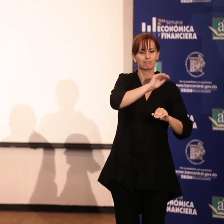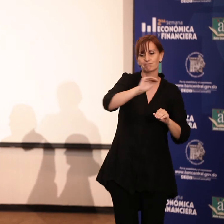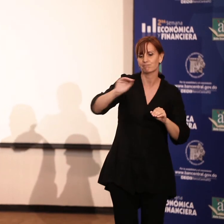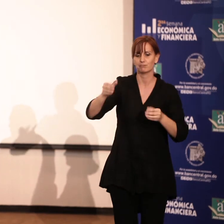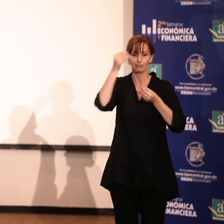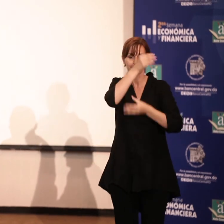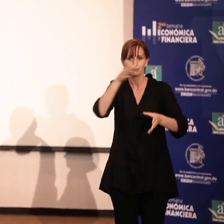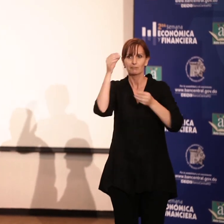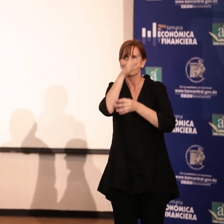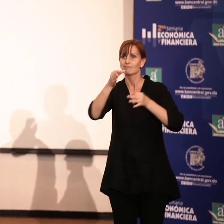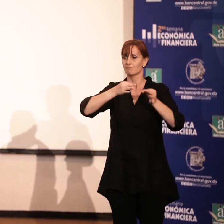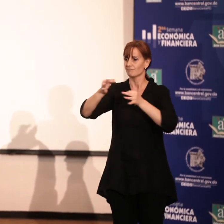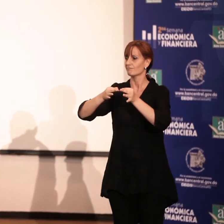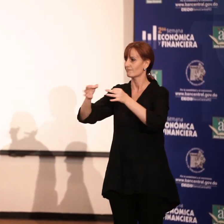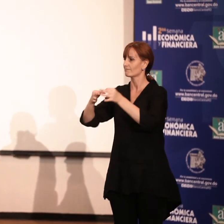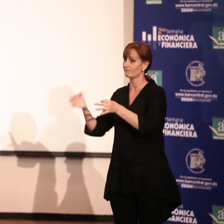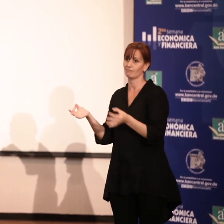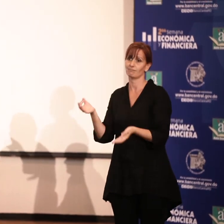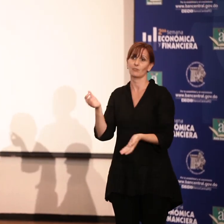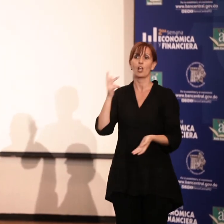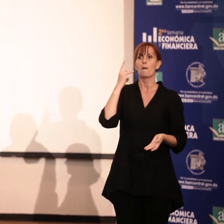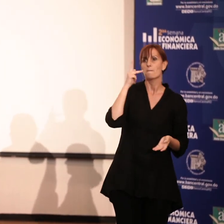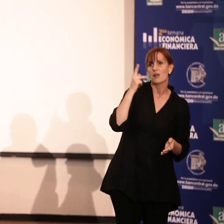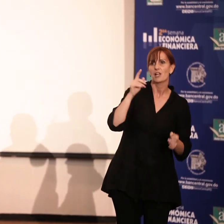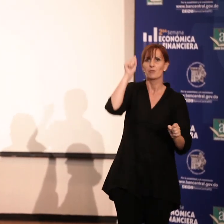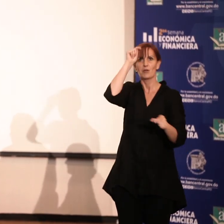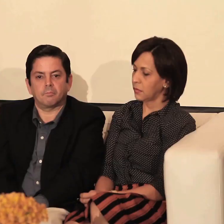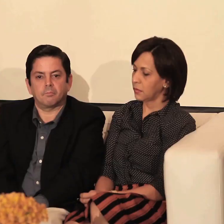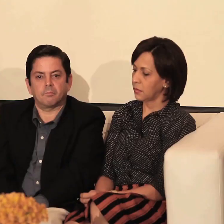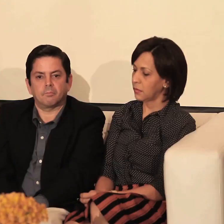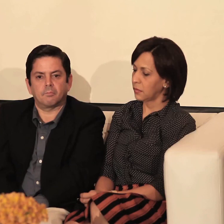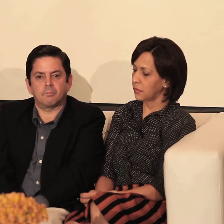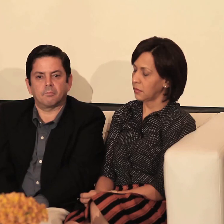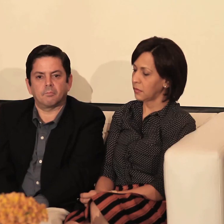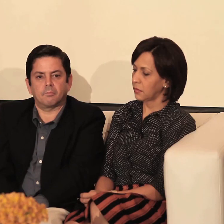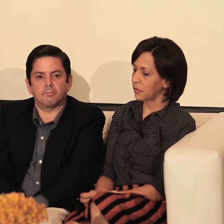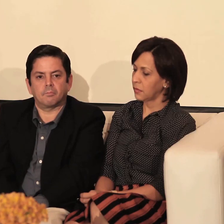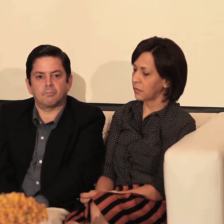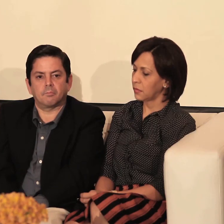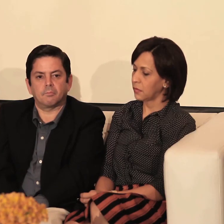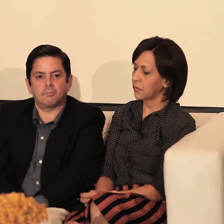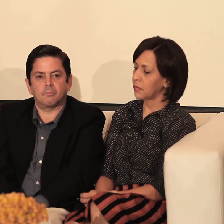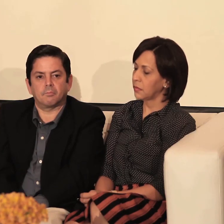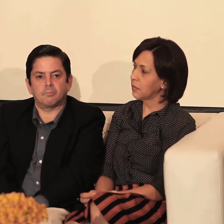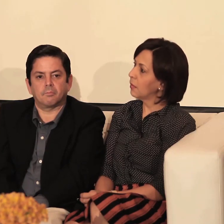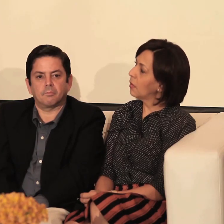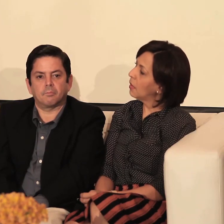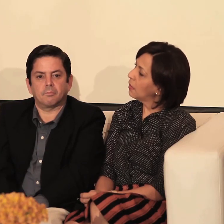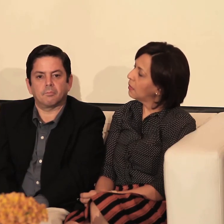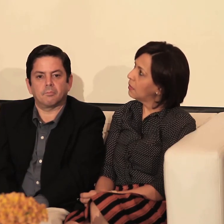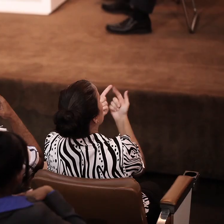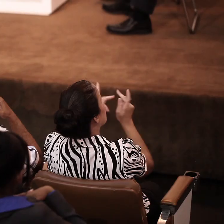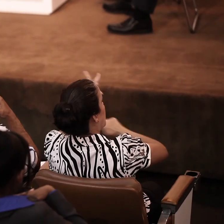sea sordo sino entre sus primos sus hermanos porque no todos en la familia son sordos en los vecindarios